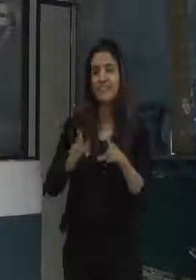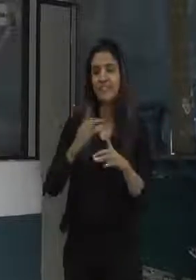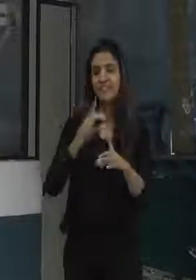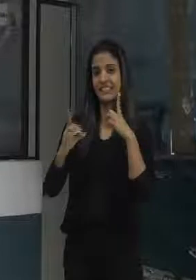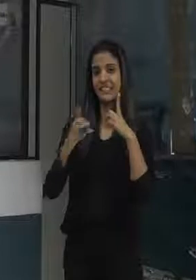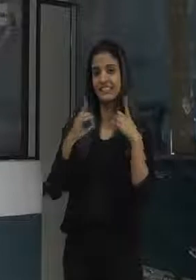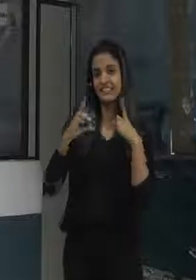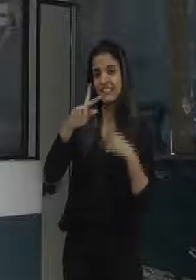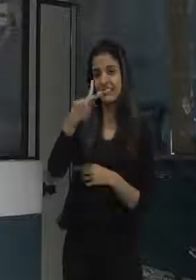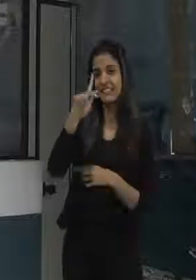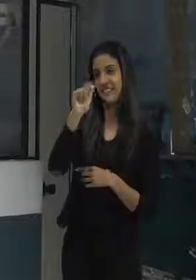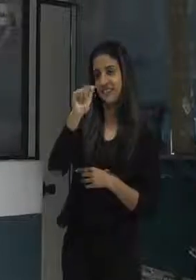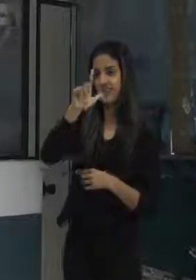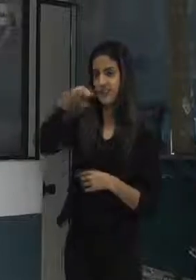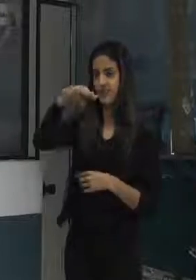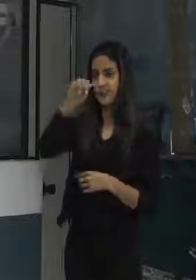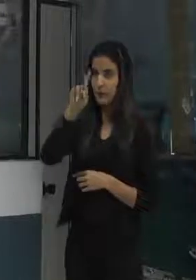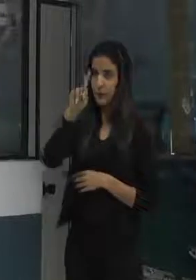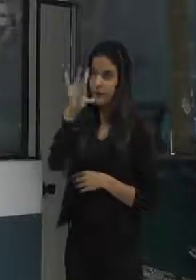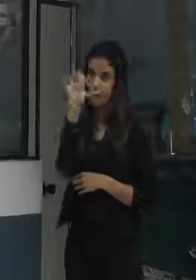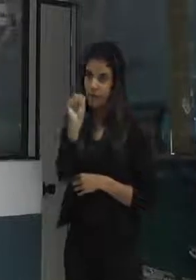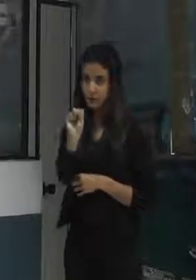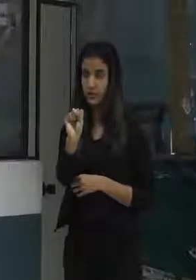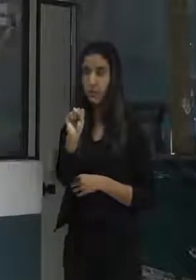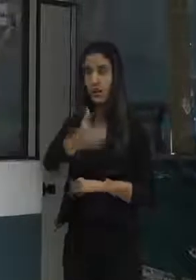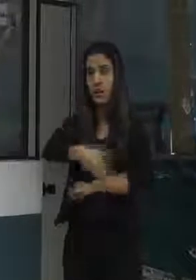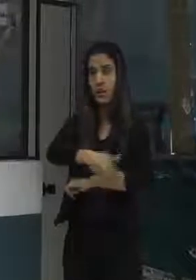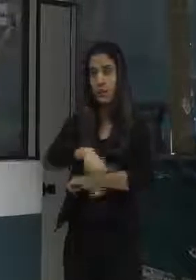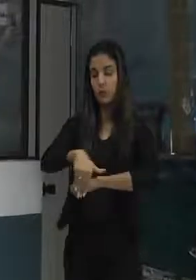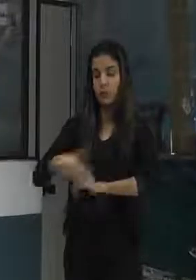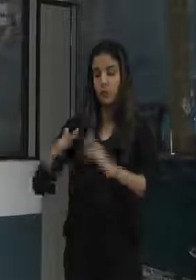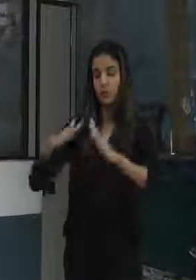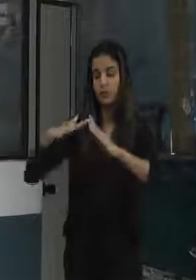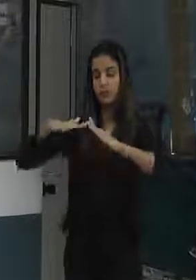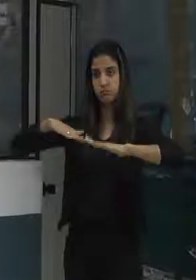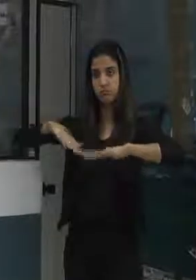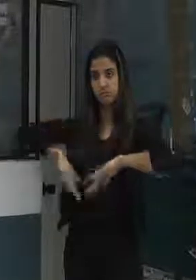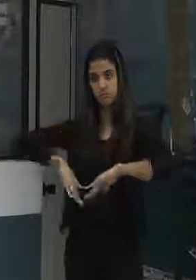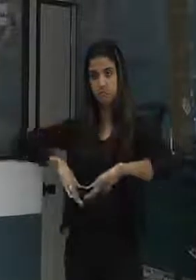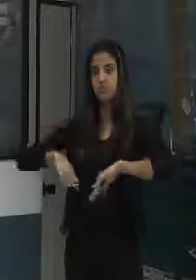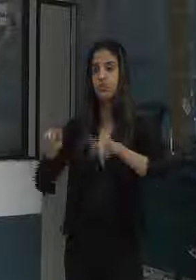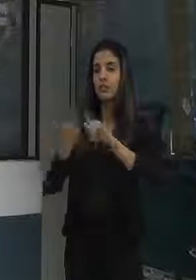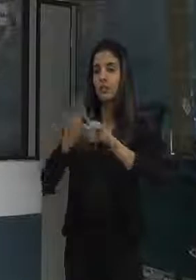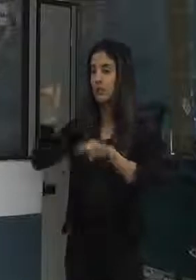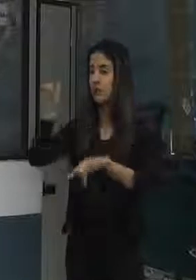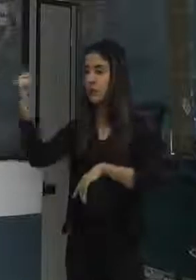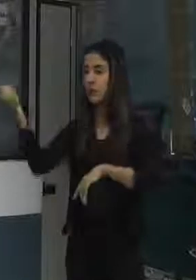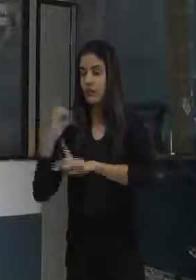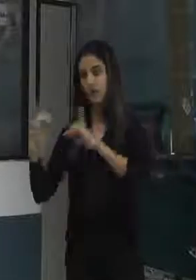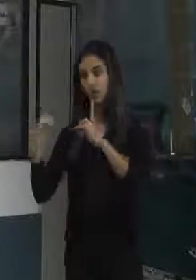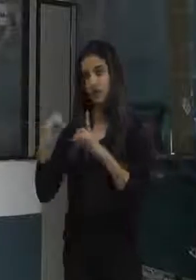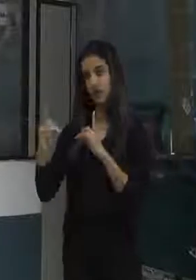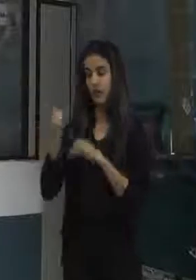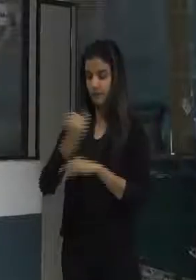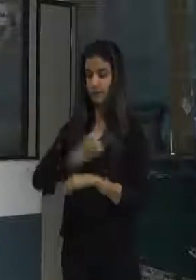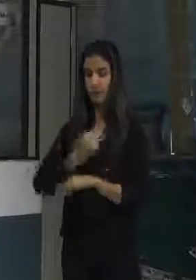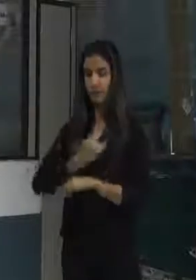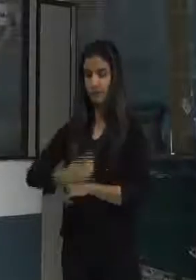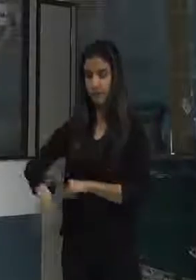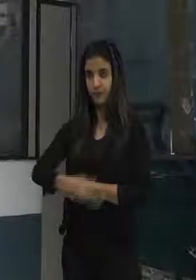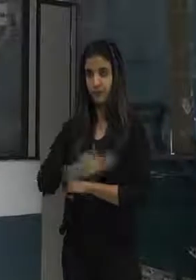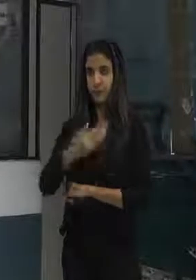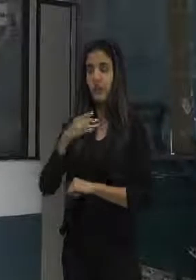A rua está cedendo e no outro lado, que é a Avenida Canavieiras, é uma encosta. E está próximo